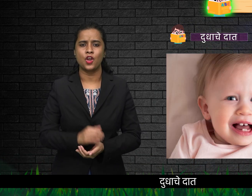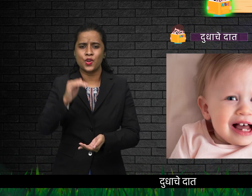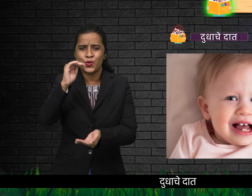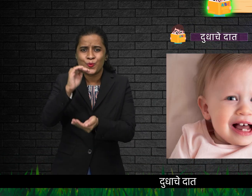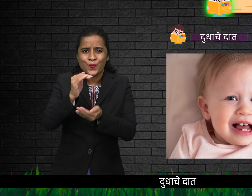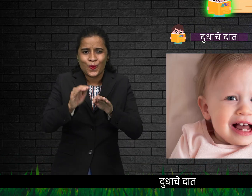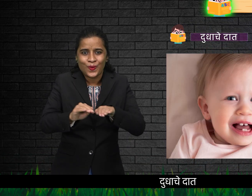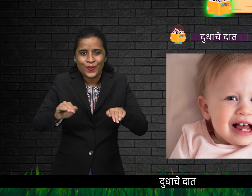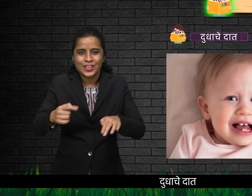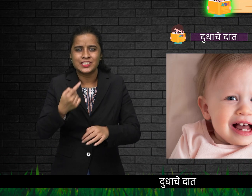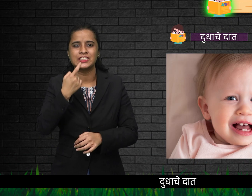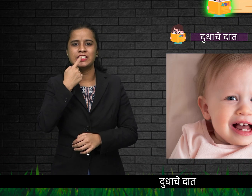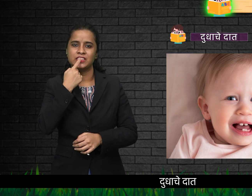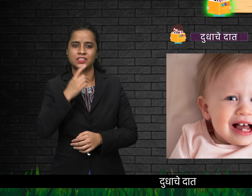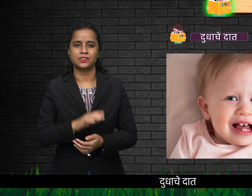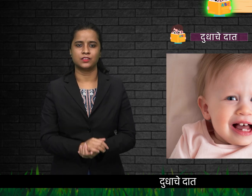दुधाचे दात,